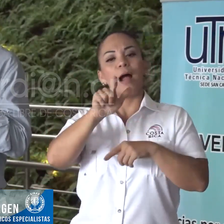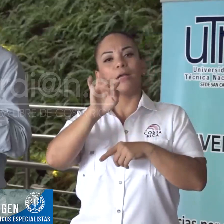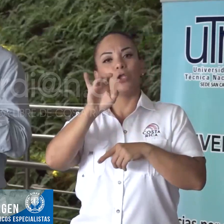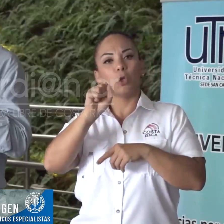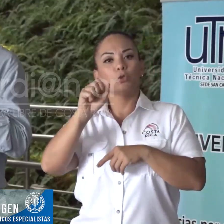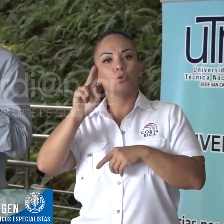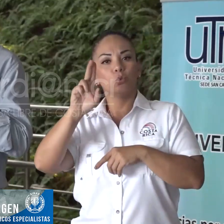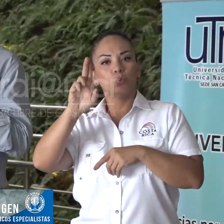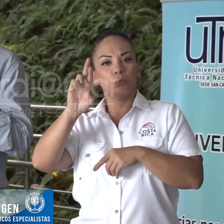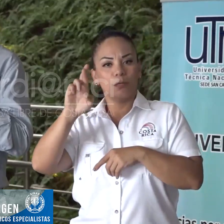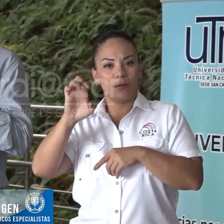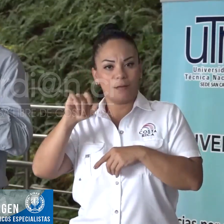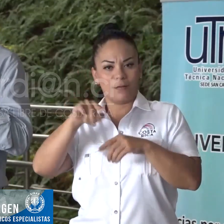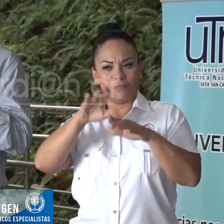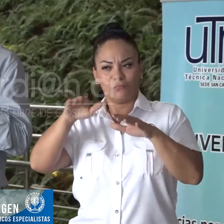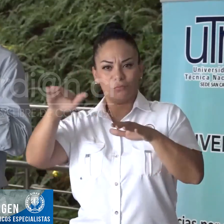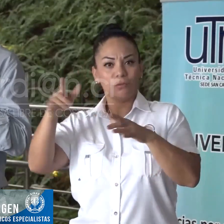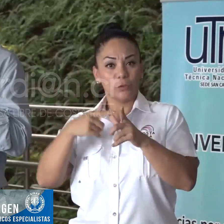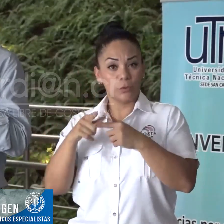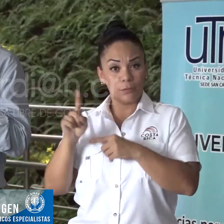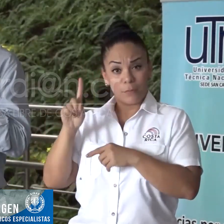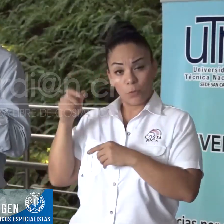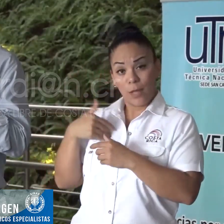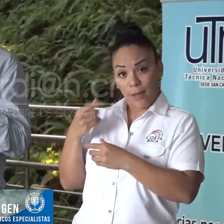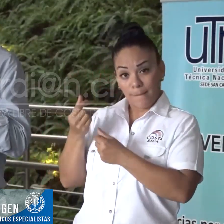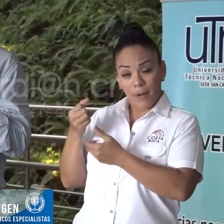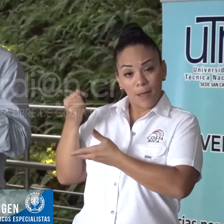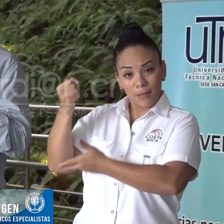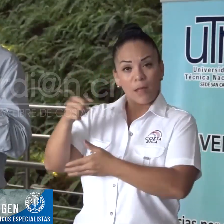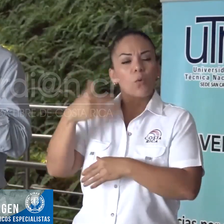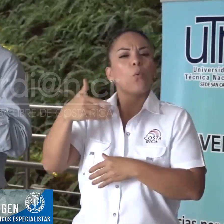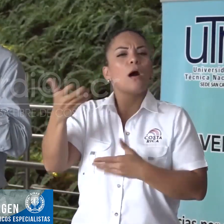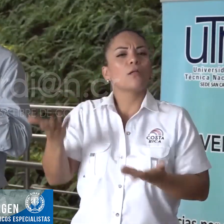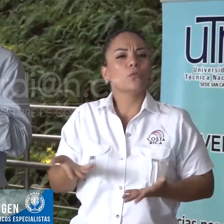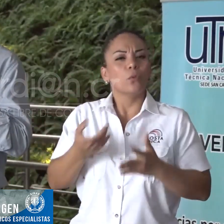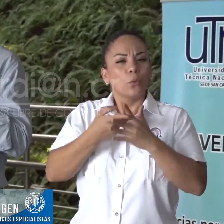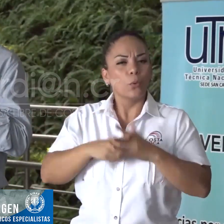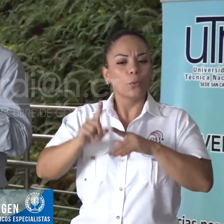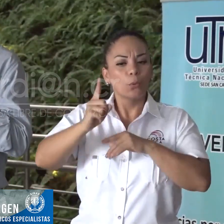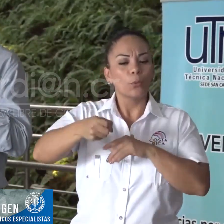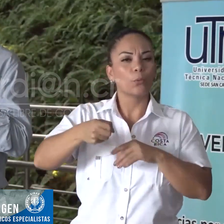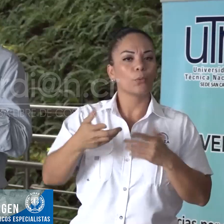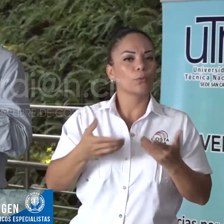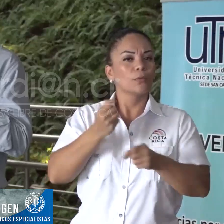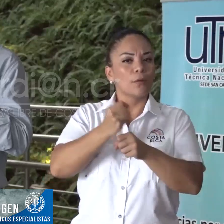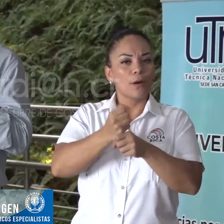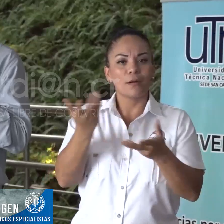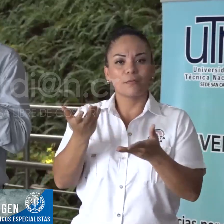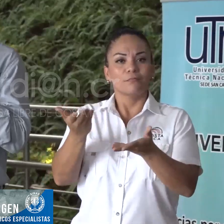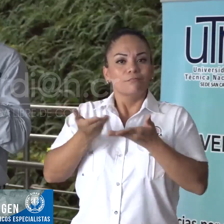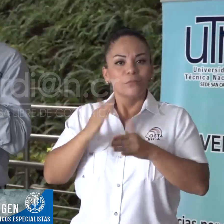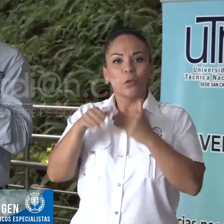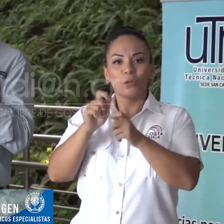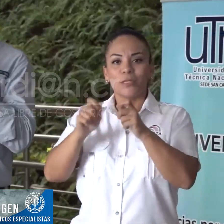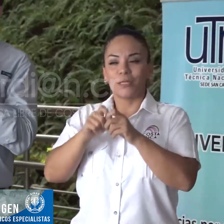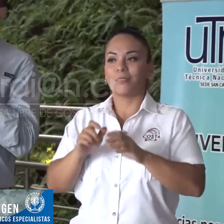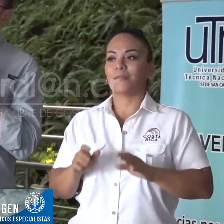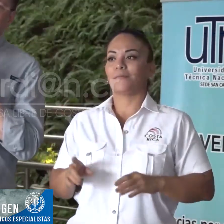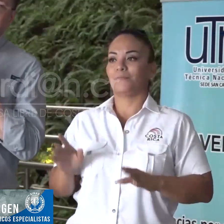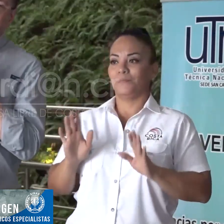nos regala todos los detalles, entendemos que ya hay dinero para eso, cuándo va a ser la orden de inicio y, por favor, todos los detalles sobre ese proyecto. No,